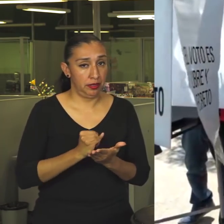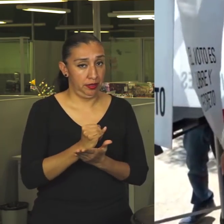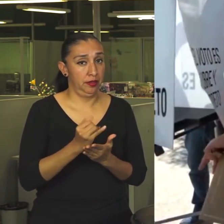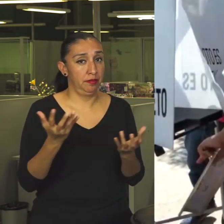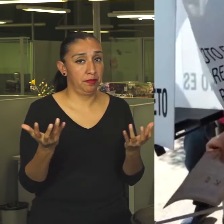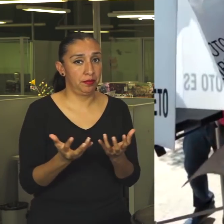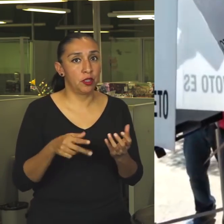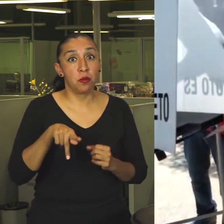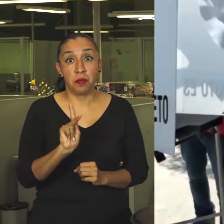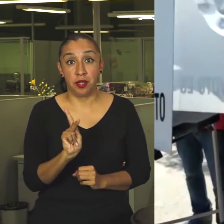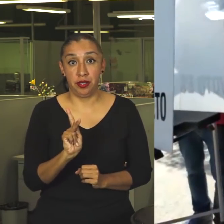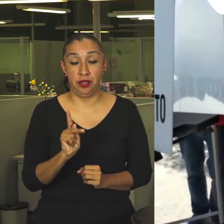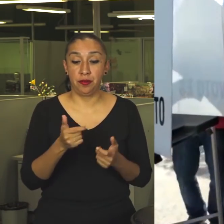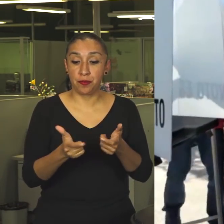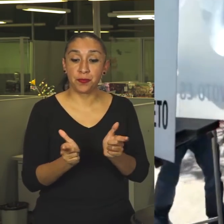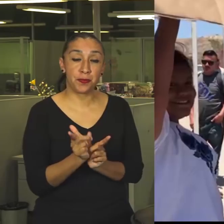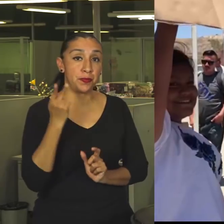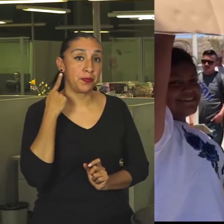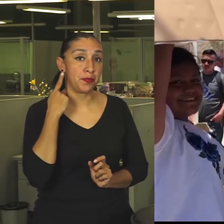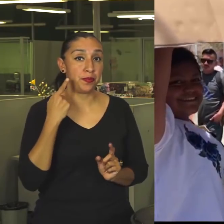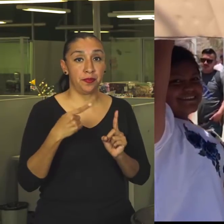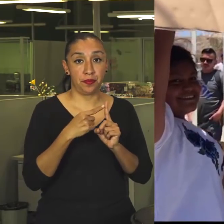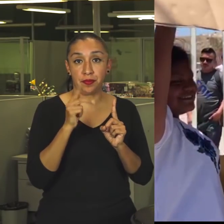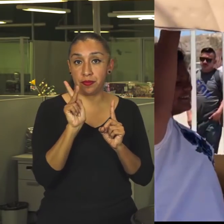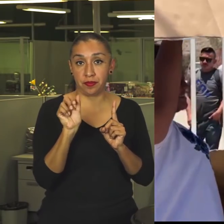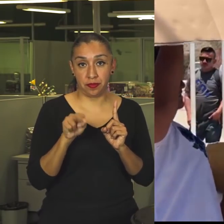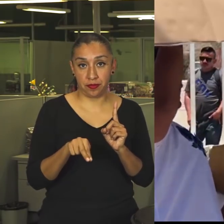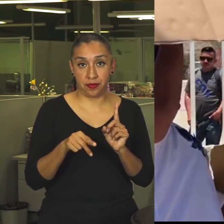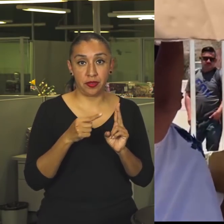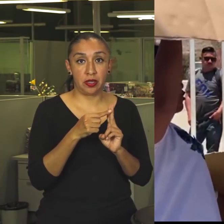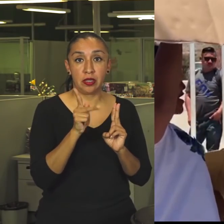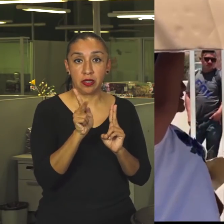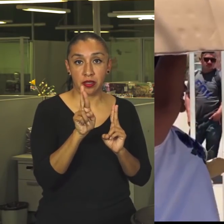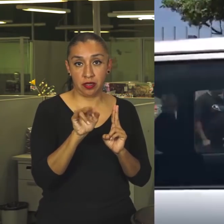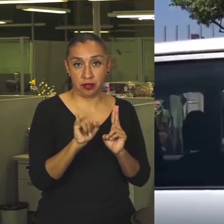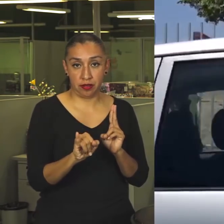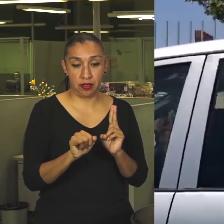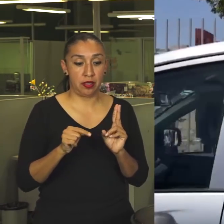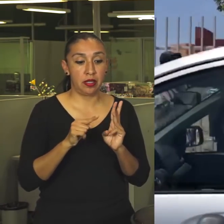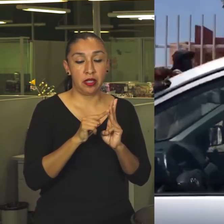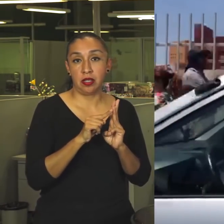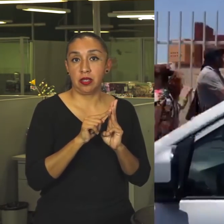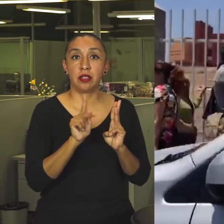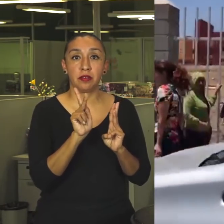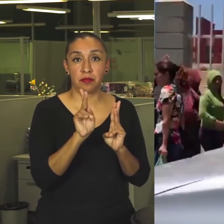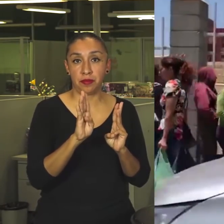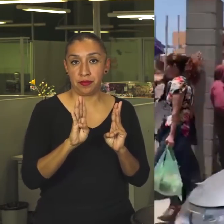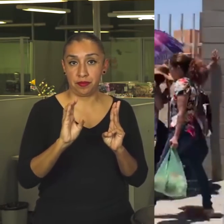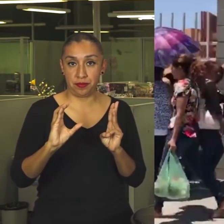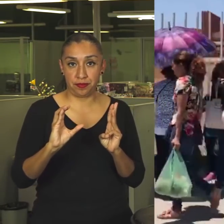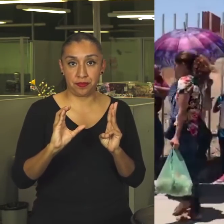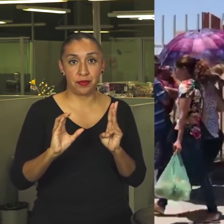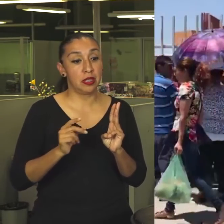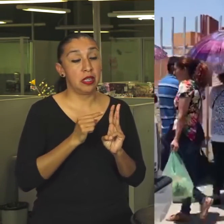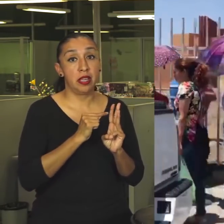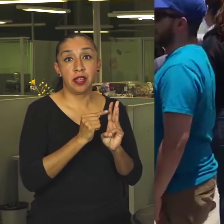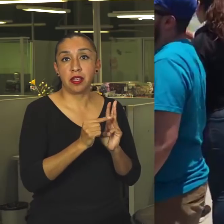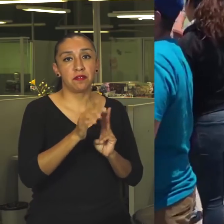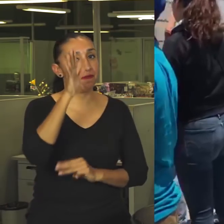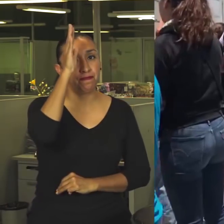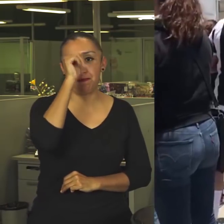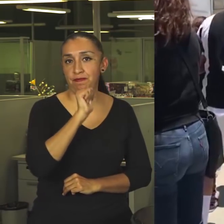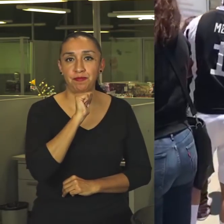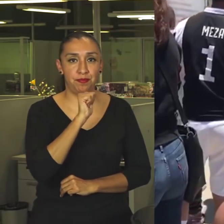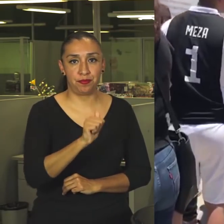el revolucionario institucional el pri y el partido de baja california el pvc confirmaron que impugnarán esta